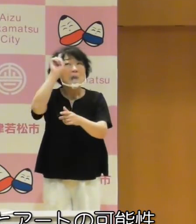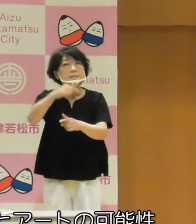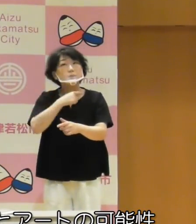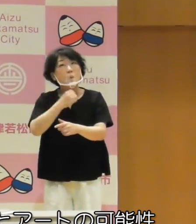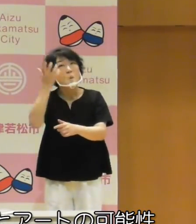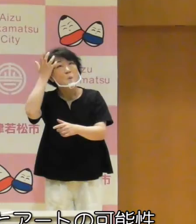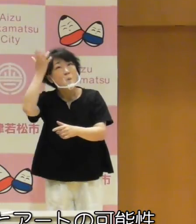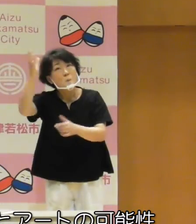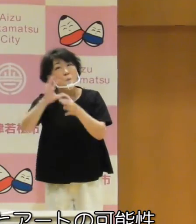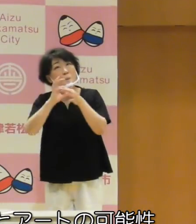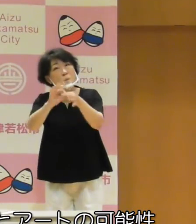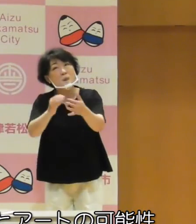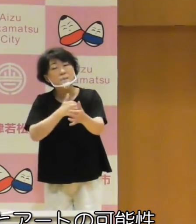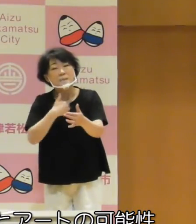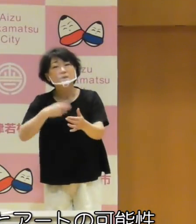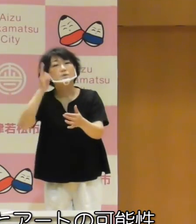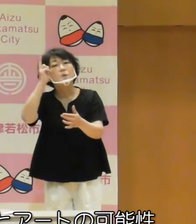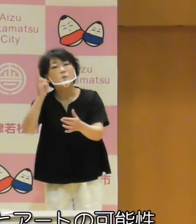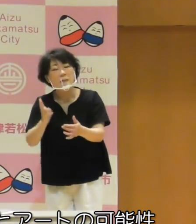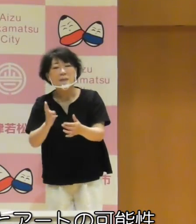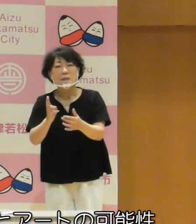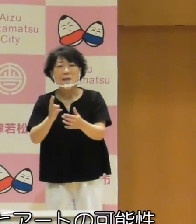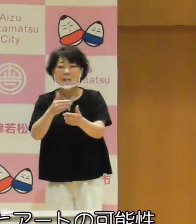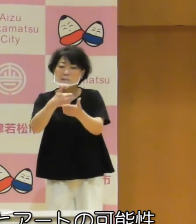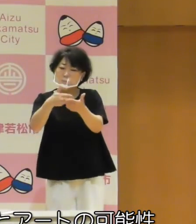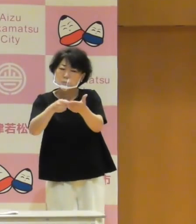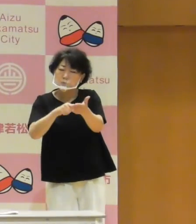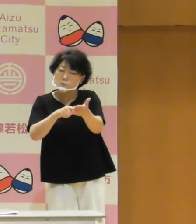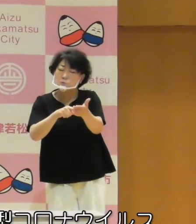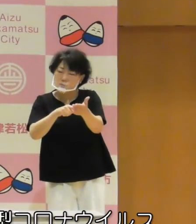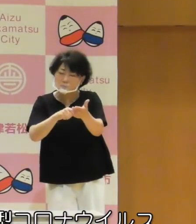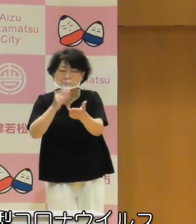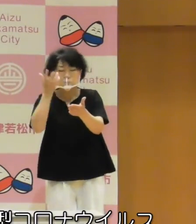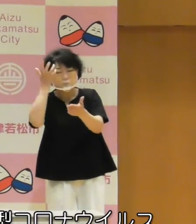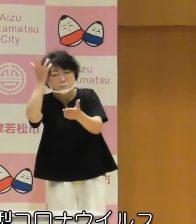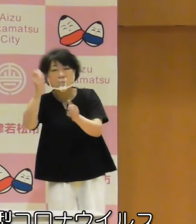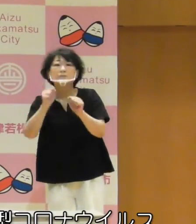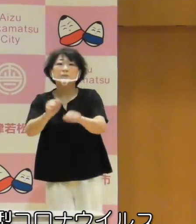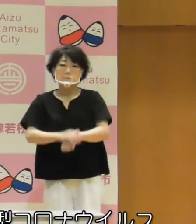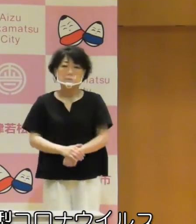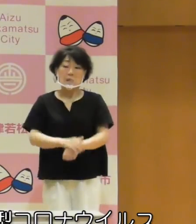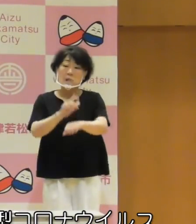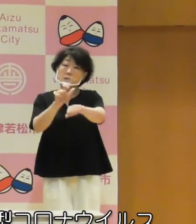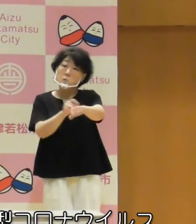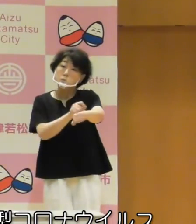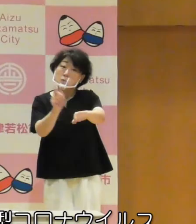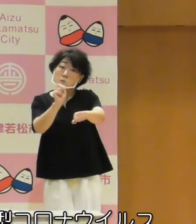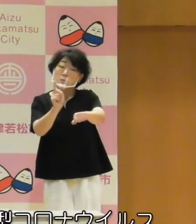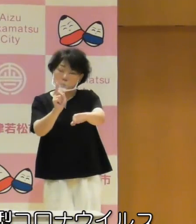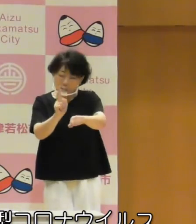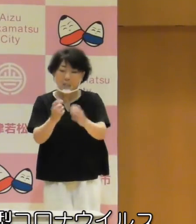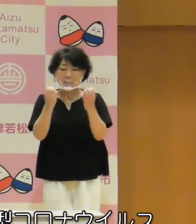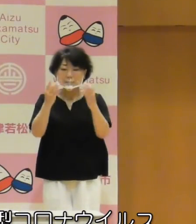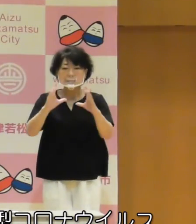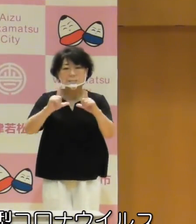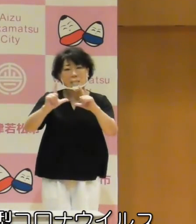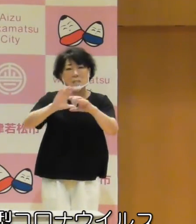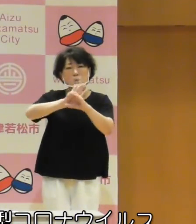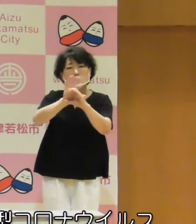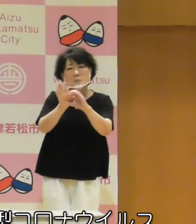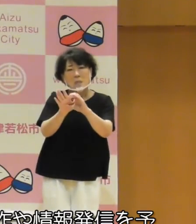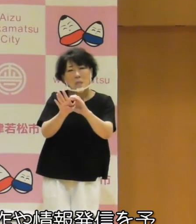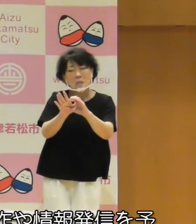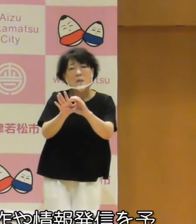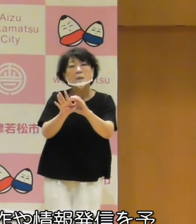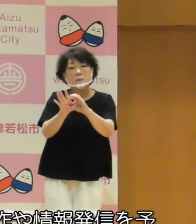ような人間とアートの可能性を探求いたします。特徴的な取り組みといたしましては、新型コロナウイルスの影